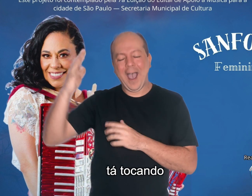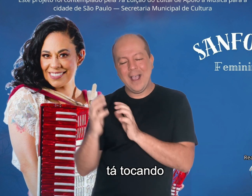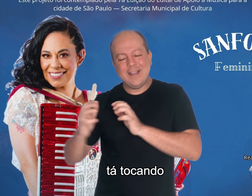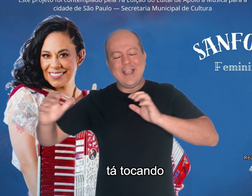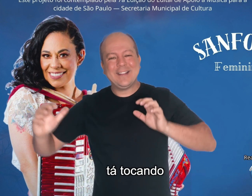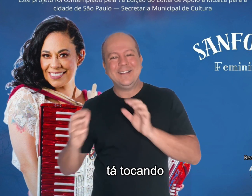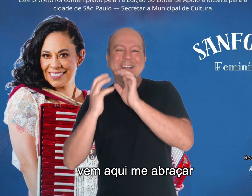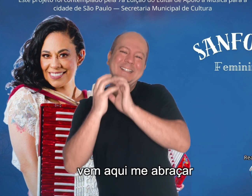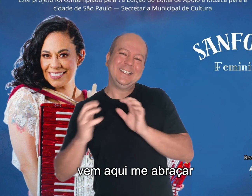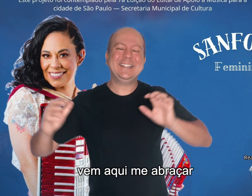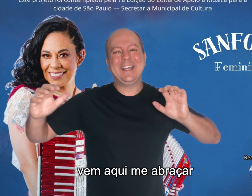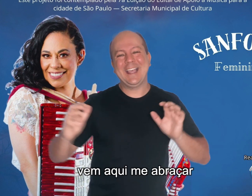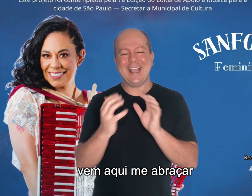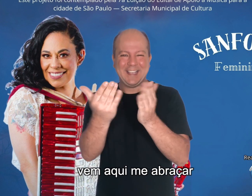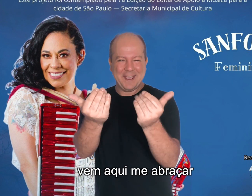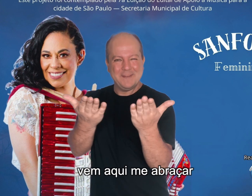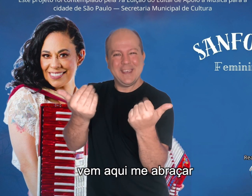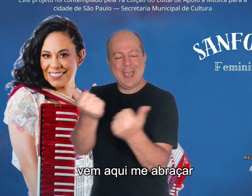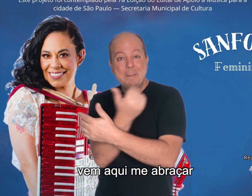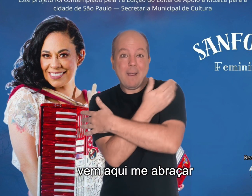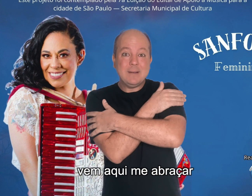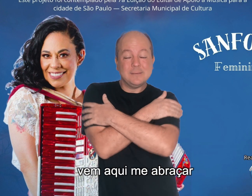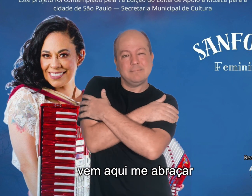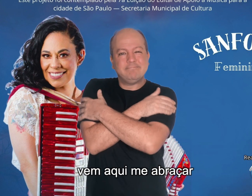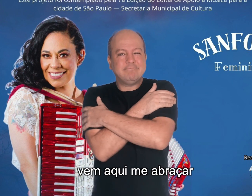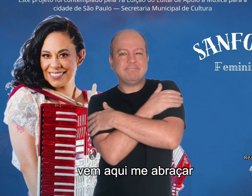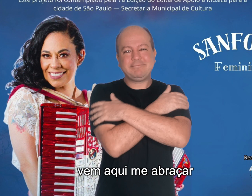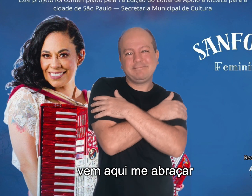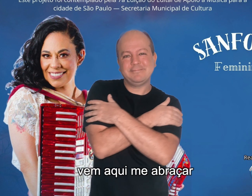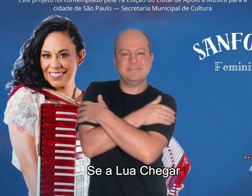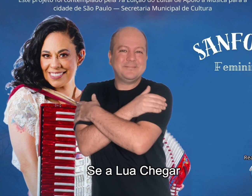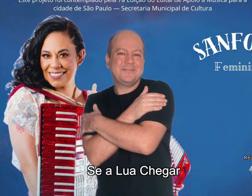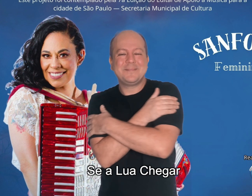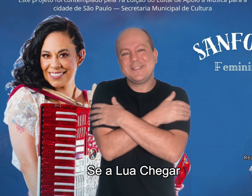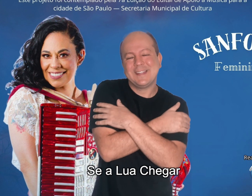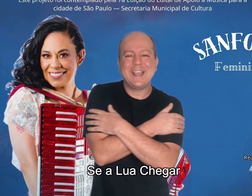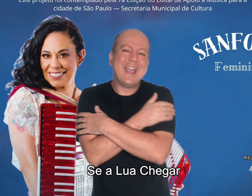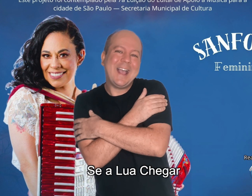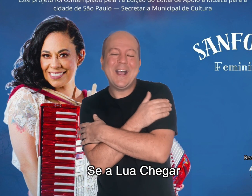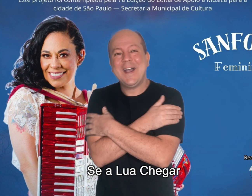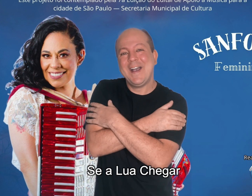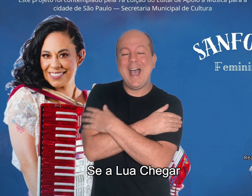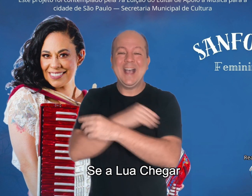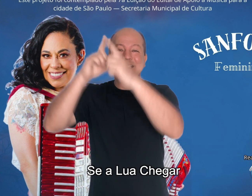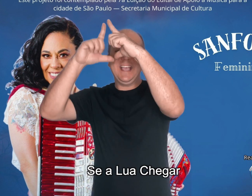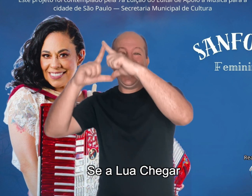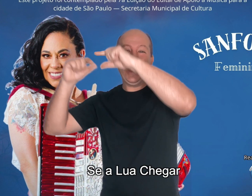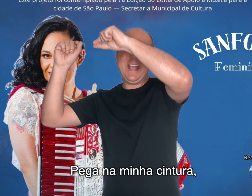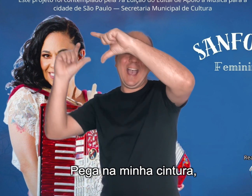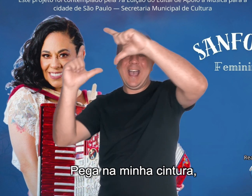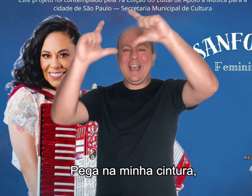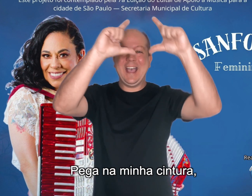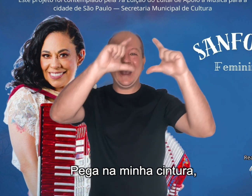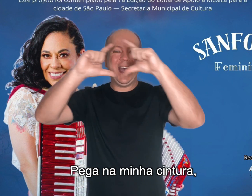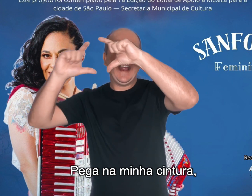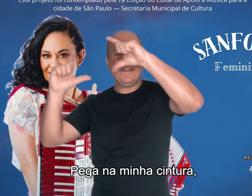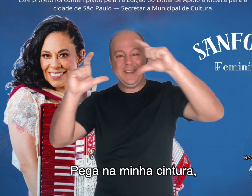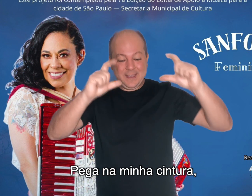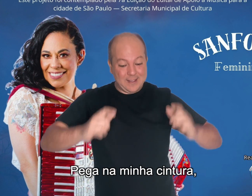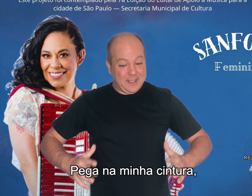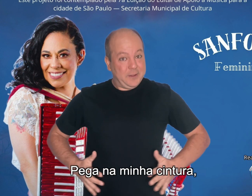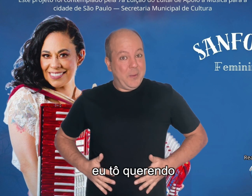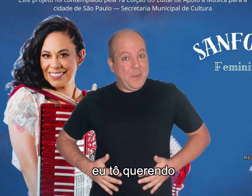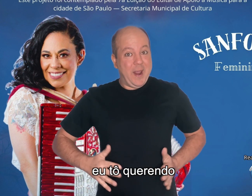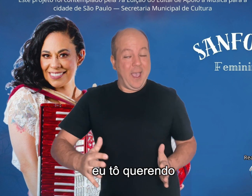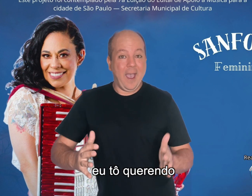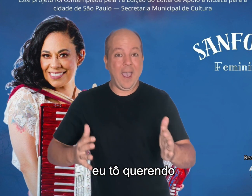Pole tá tocando vem aqui me abraçar se a lua chegar pega na minha